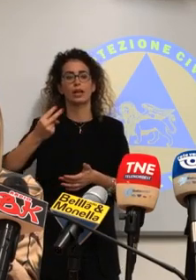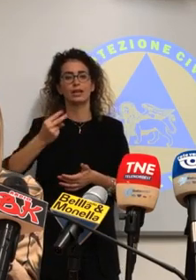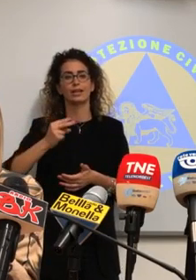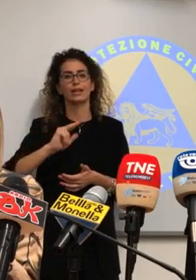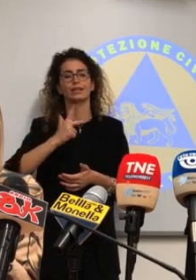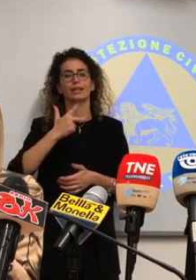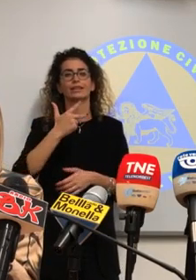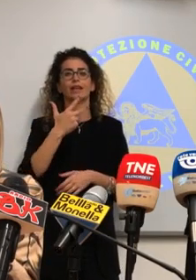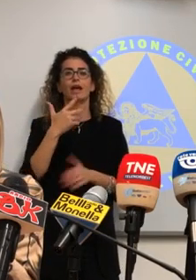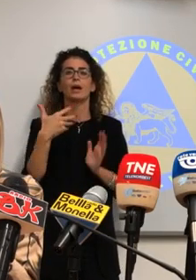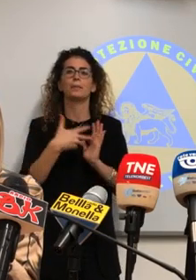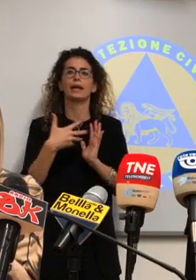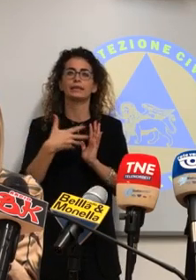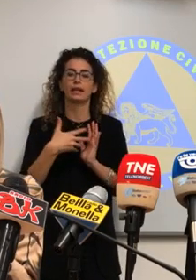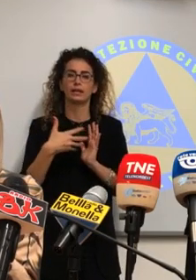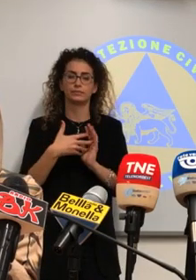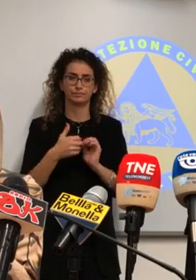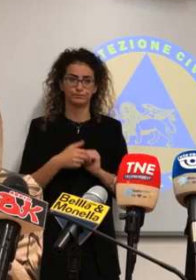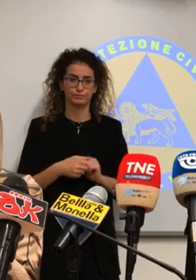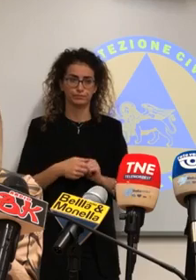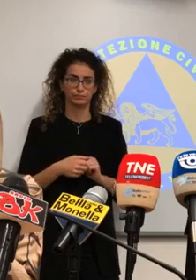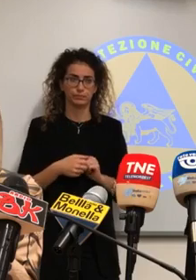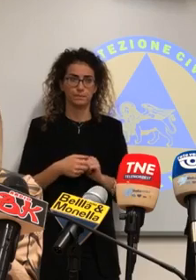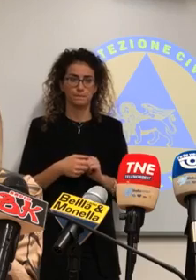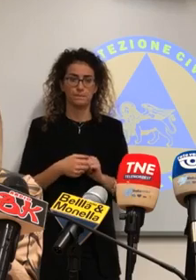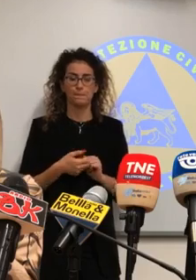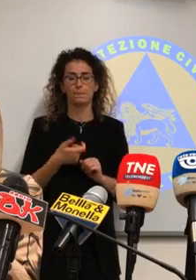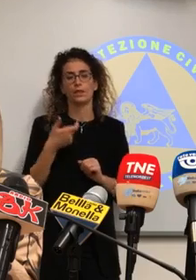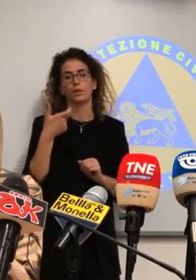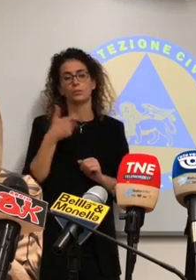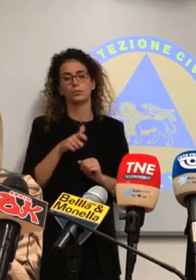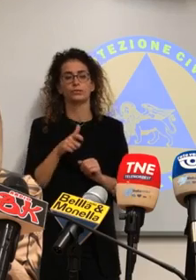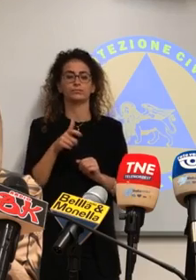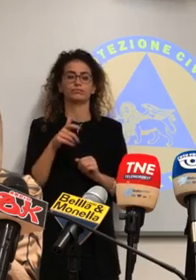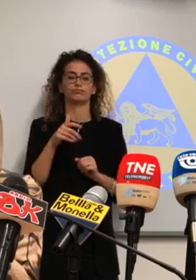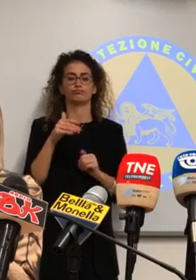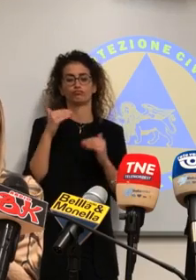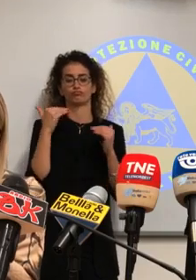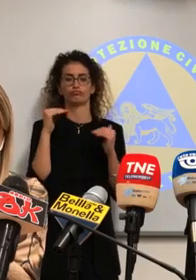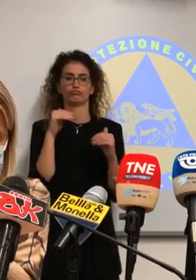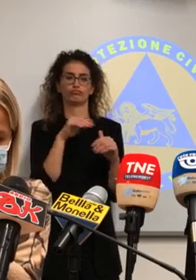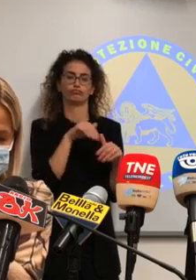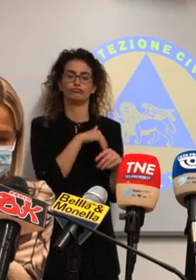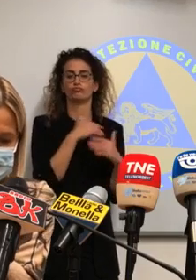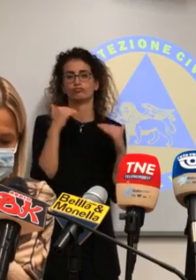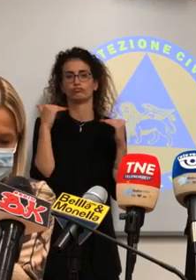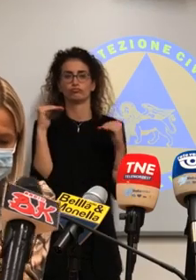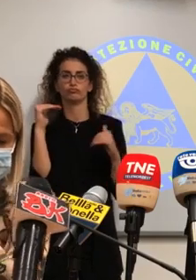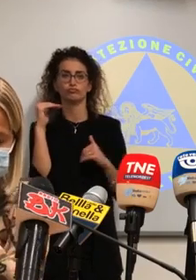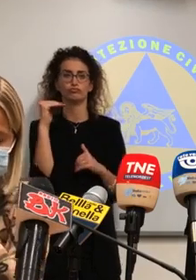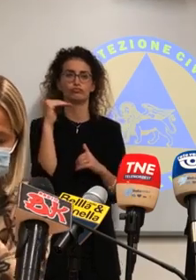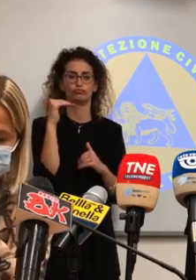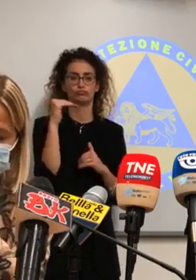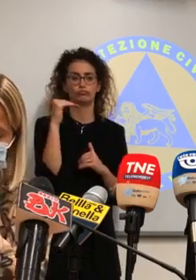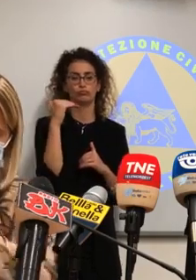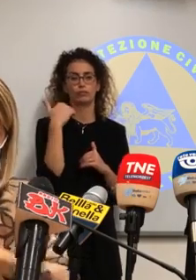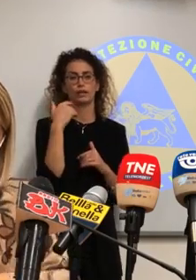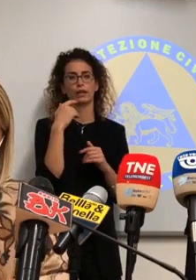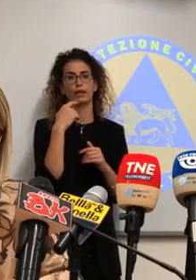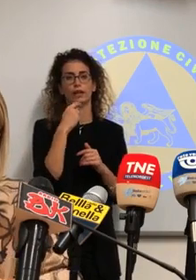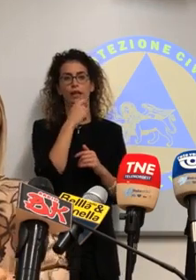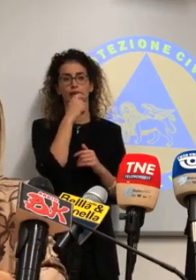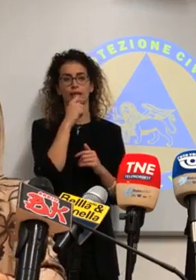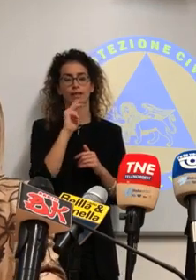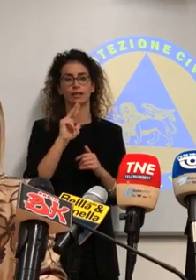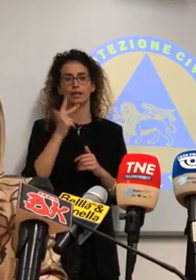media, okay. Perché erano ragazzi insomma più grandi e l'avevamo fatti con i test di